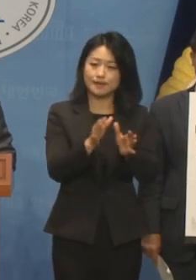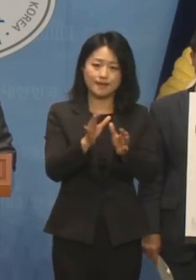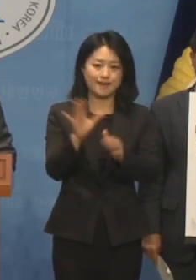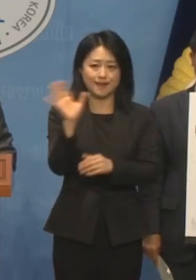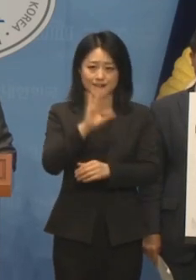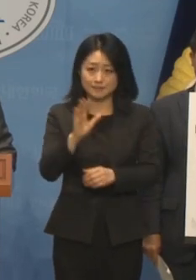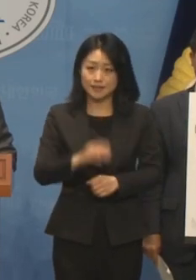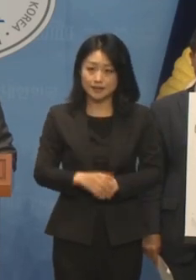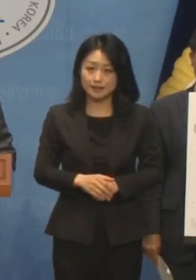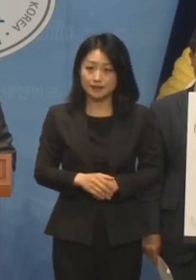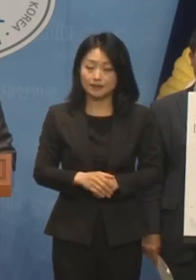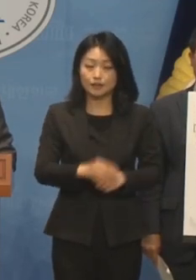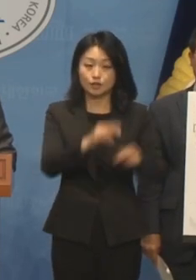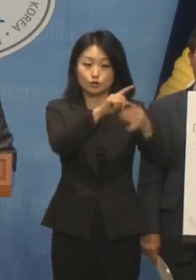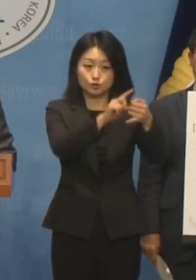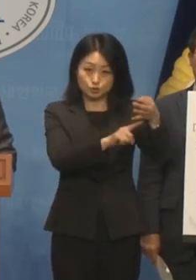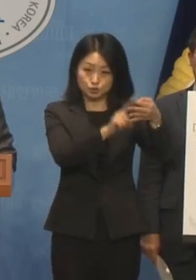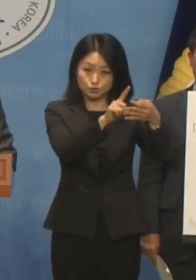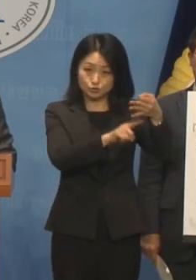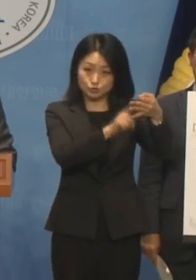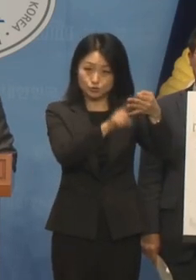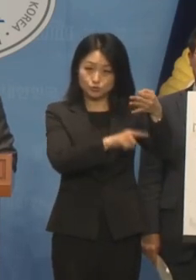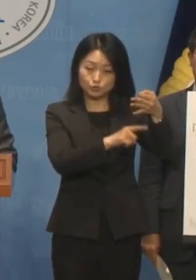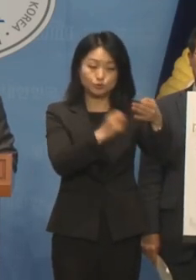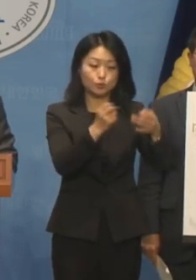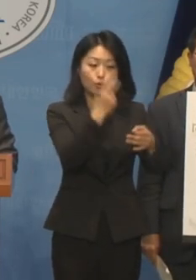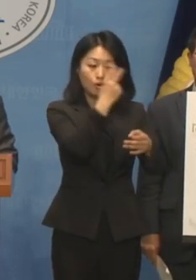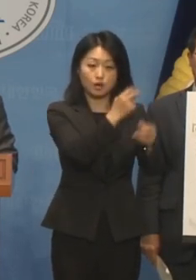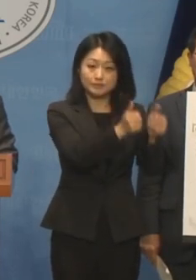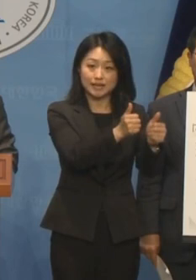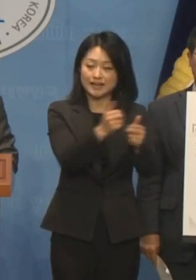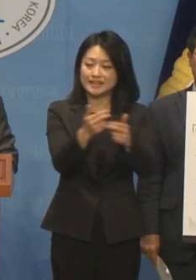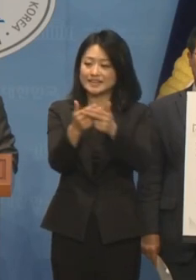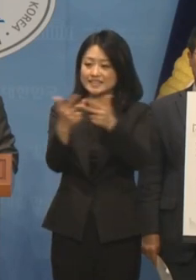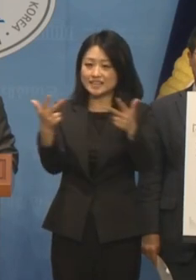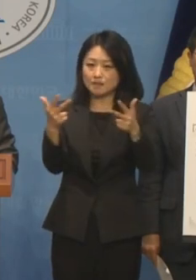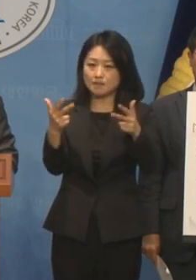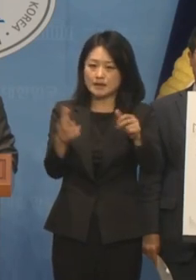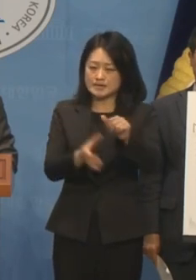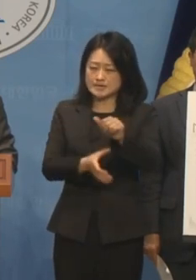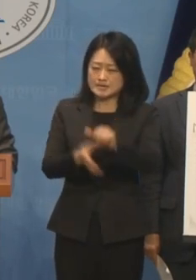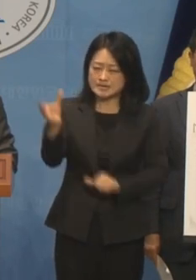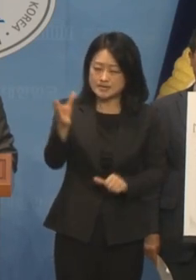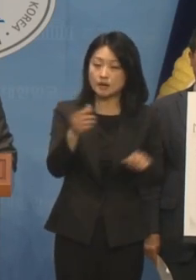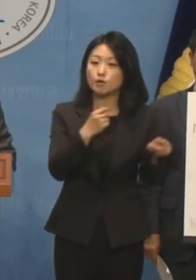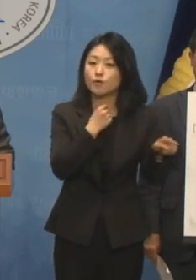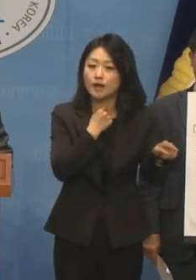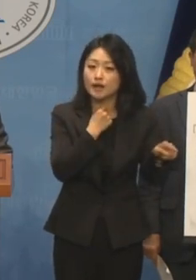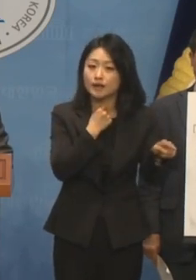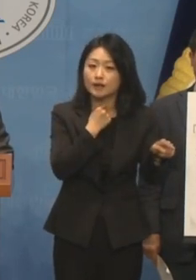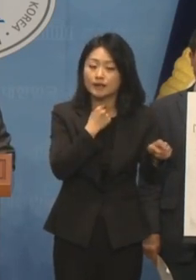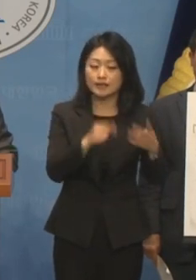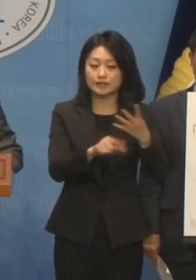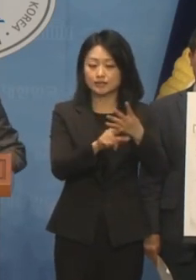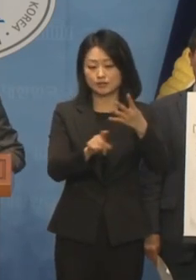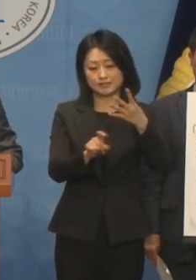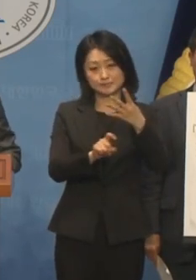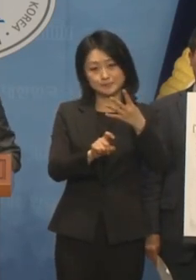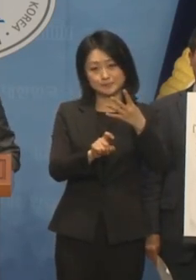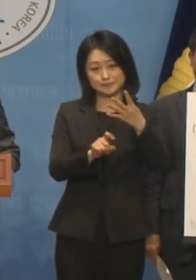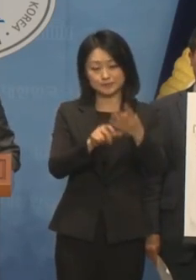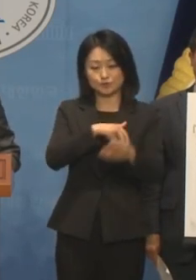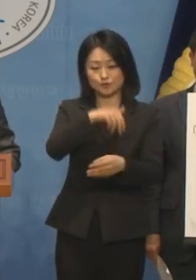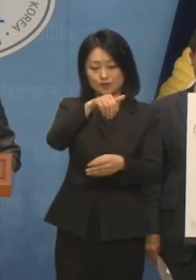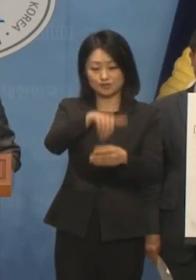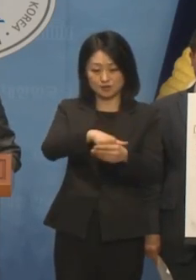윤석열 정권과 정치검찰은 집요하게 이재명 대표 죽이기에 나섰지만 지난 4월 10일